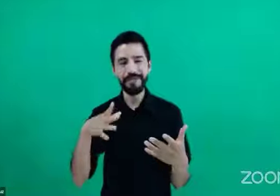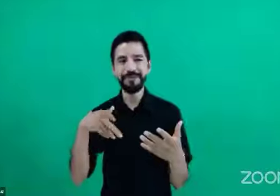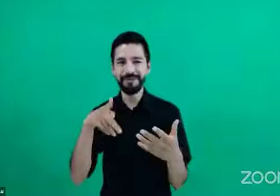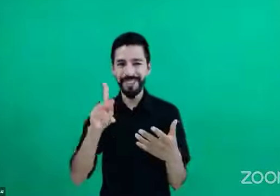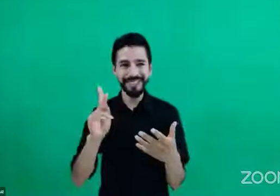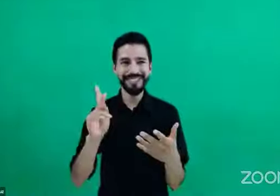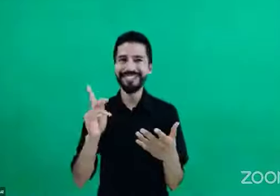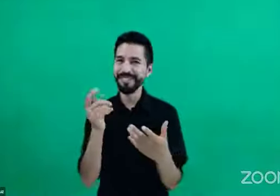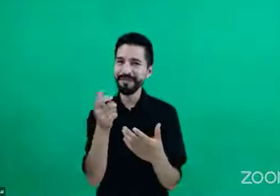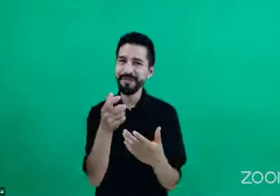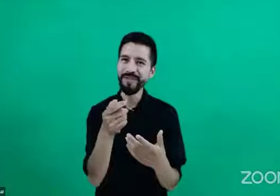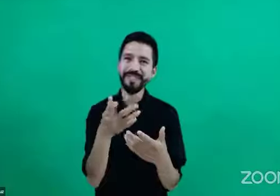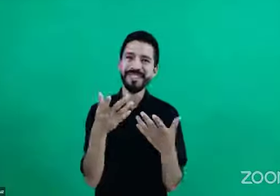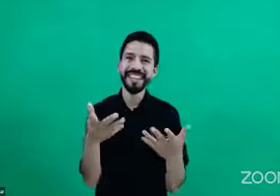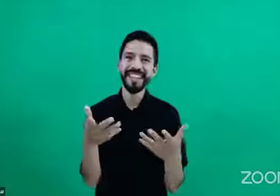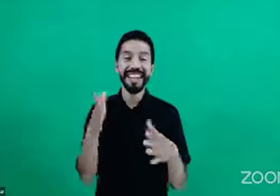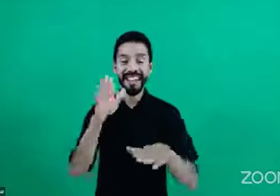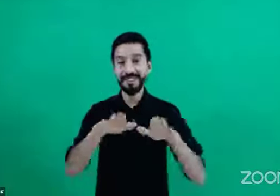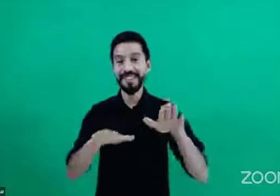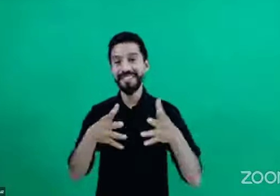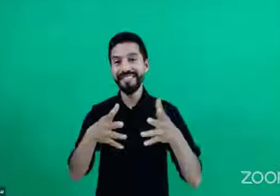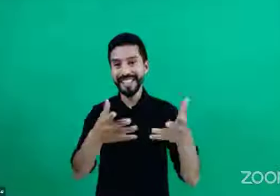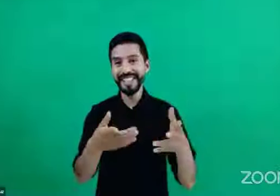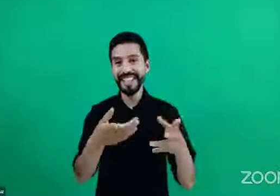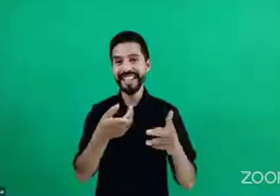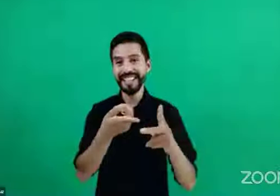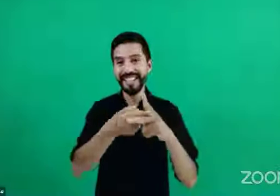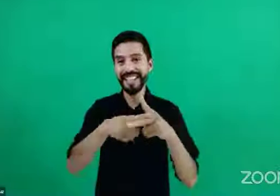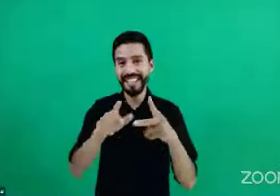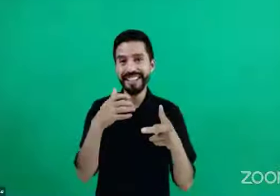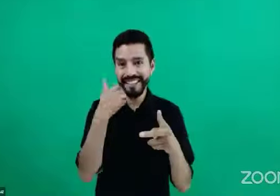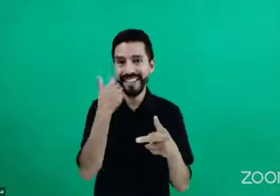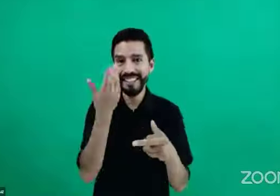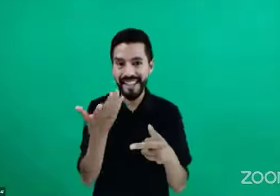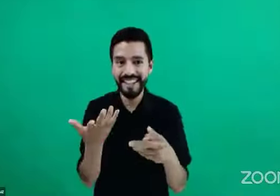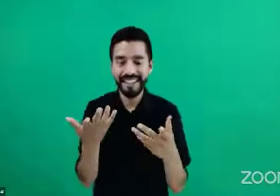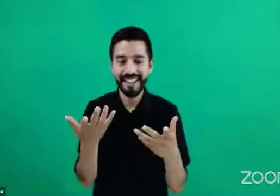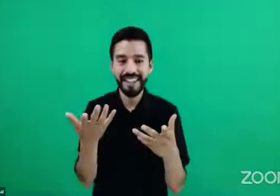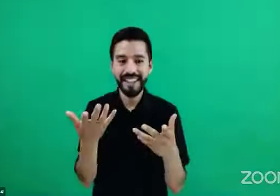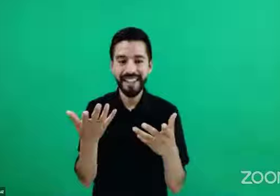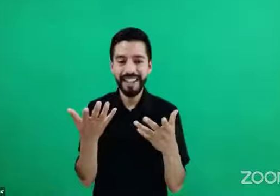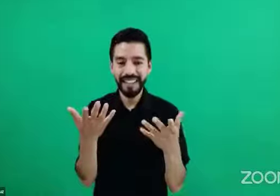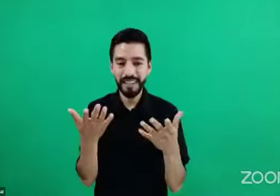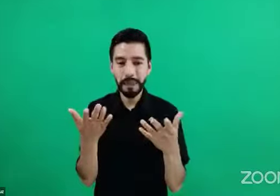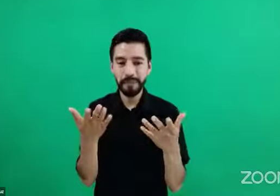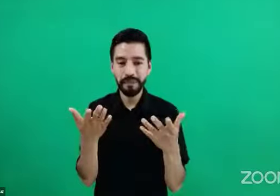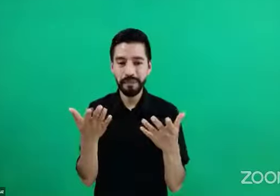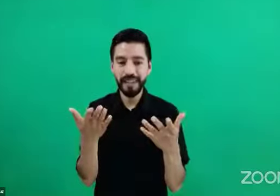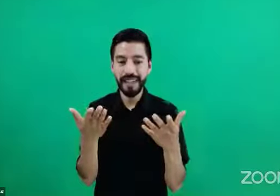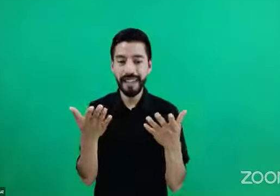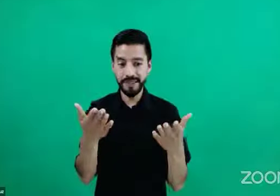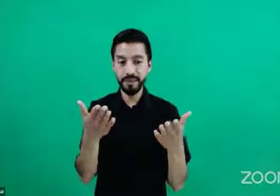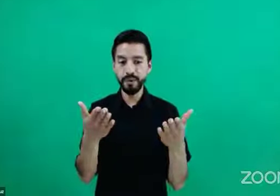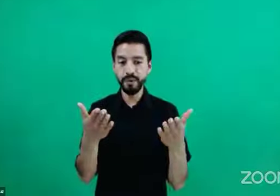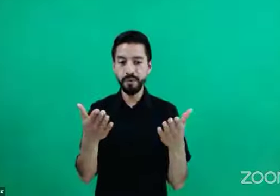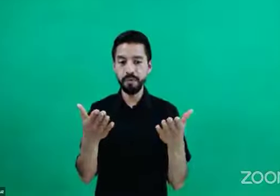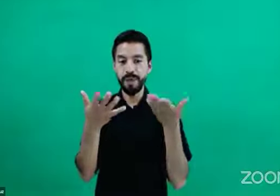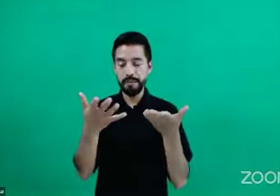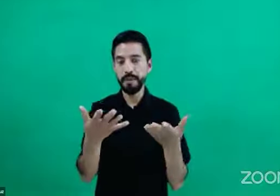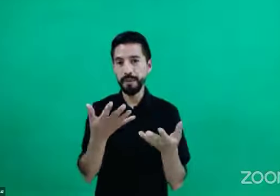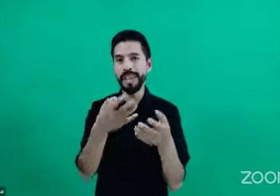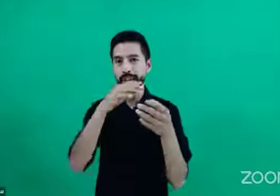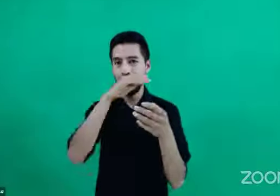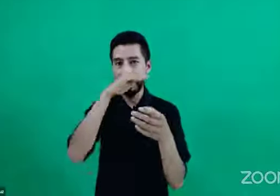existen, pero son muy pocos y los que a veces desean que